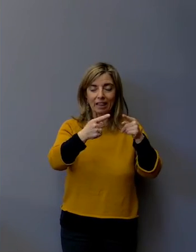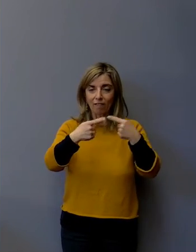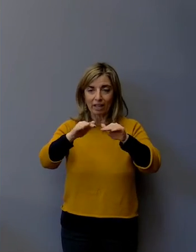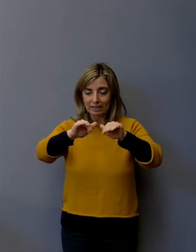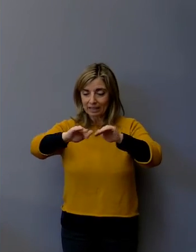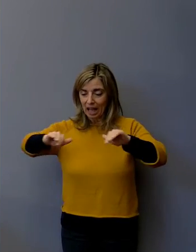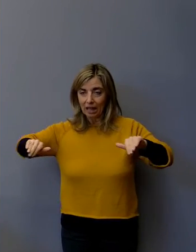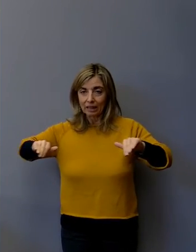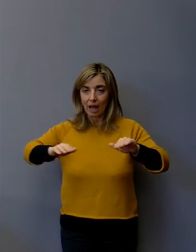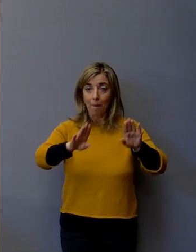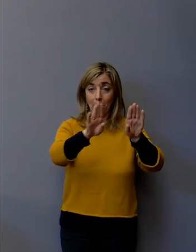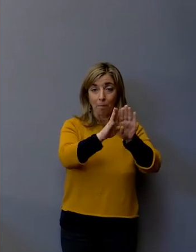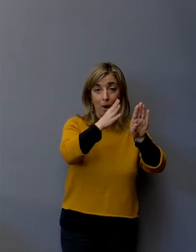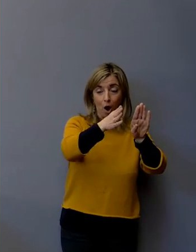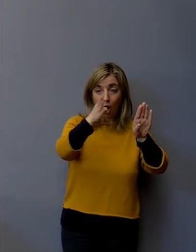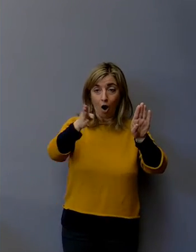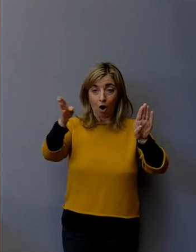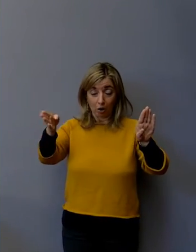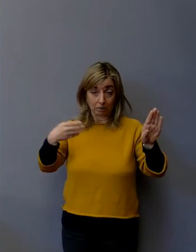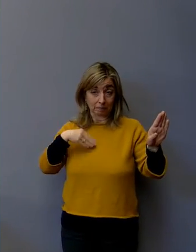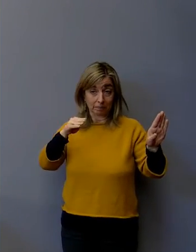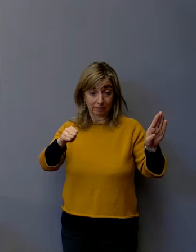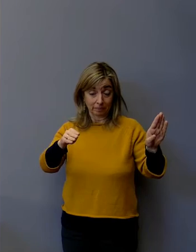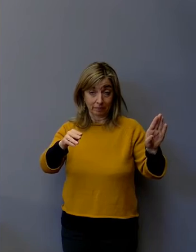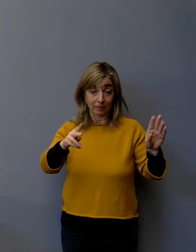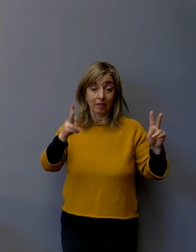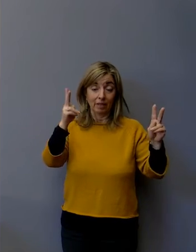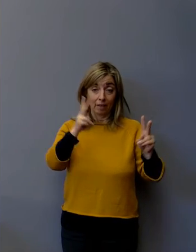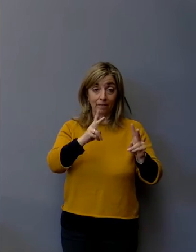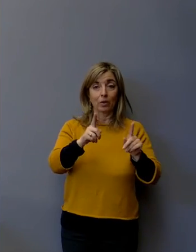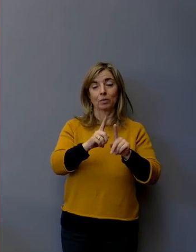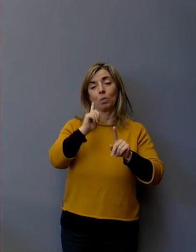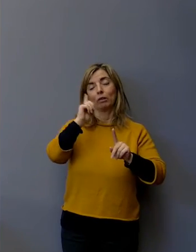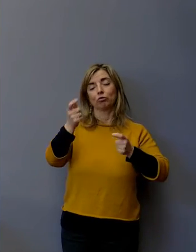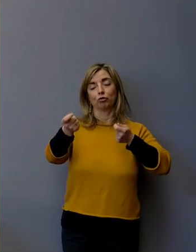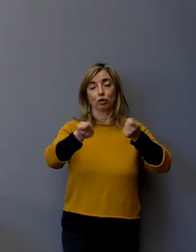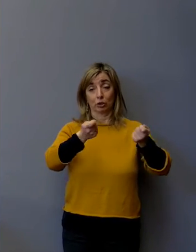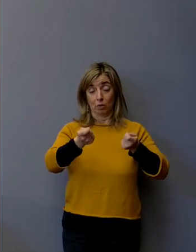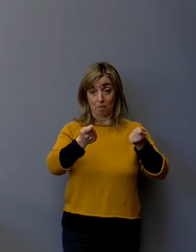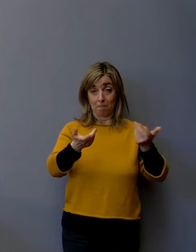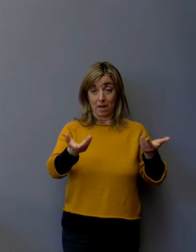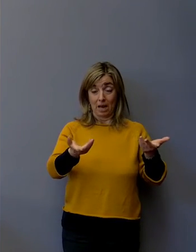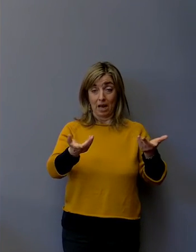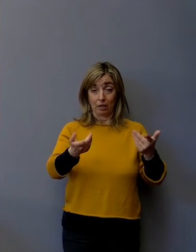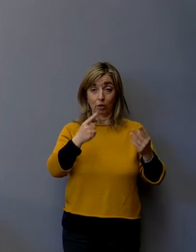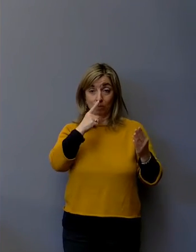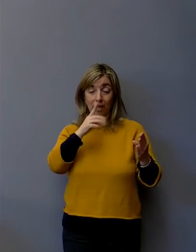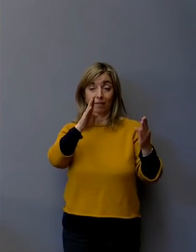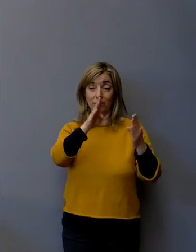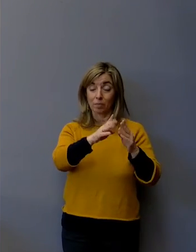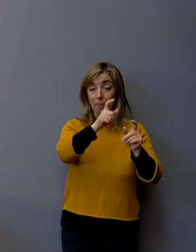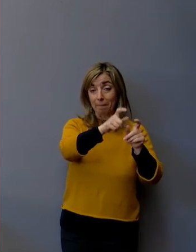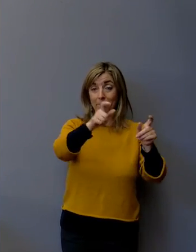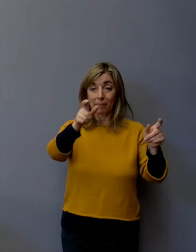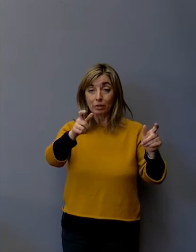gestire meglio i rapporti per poter realmente arrivare a 65 per cento di o comunque avvicinarsi il più possibile per quanto riguarda la raccolta